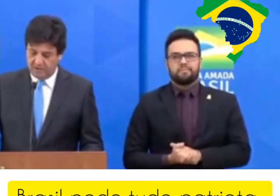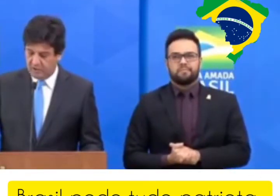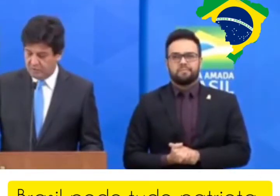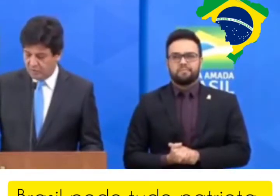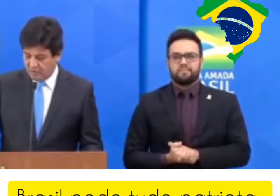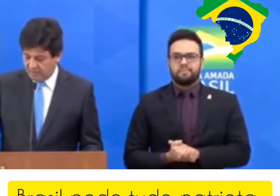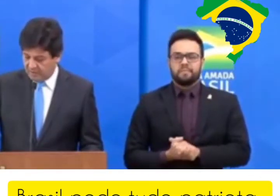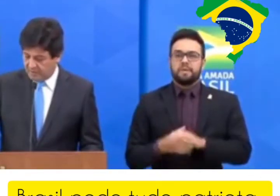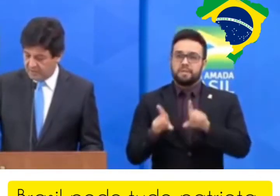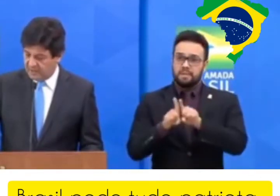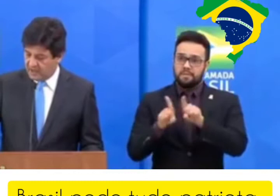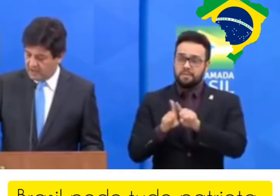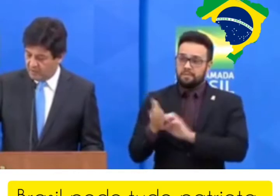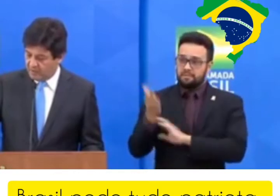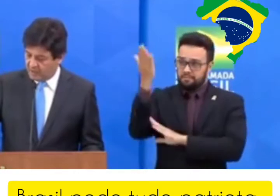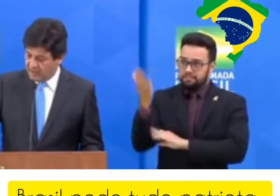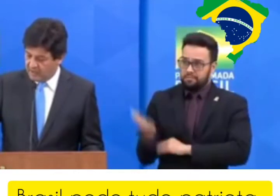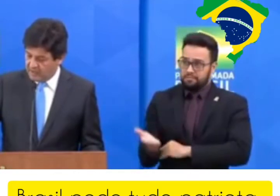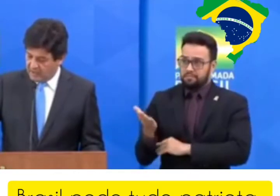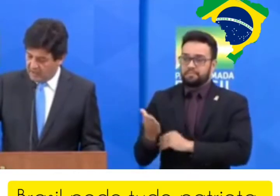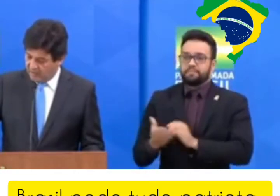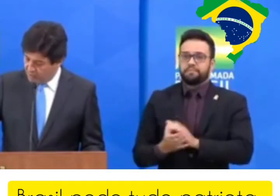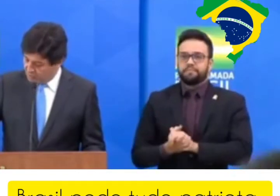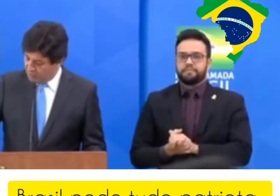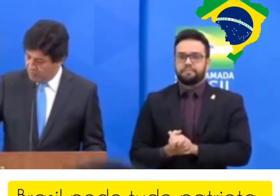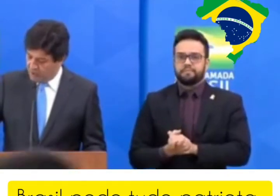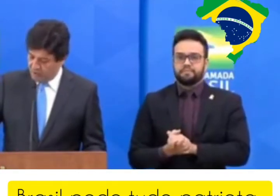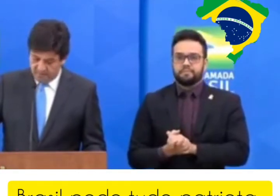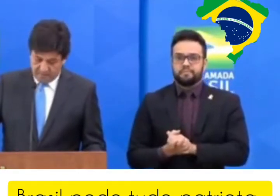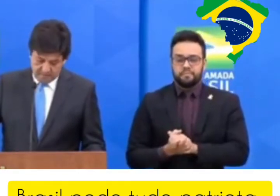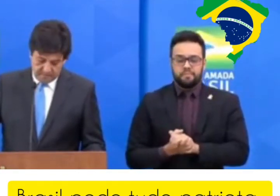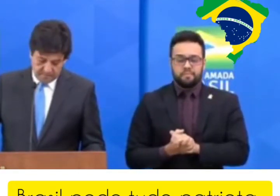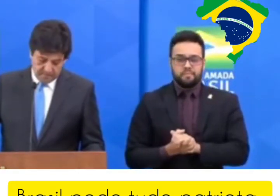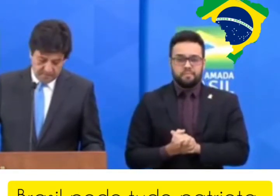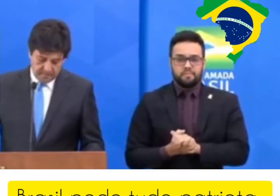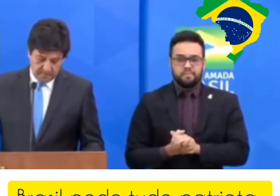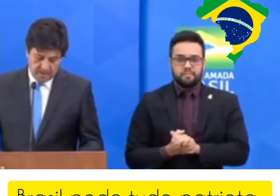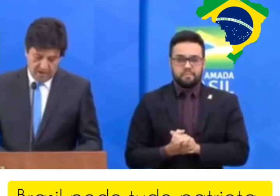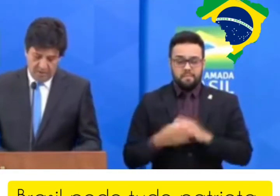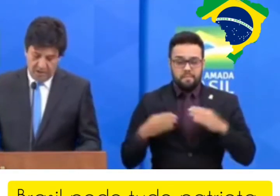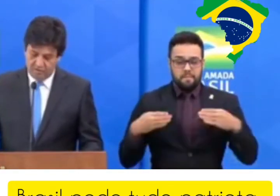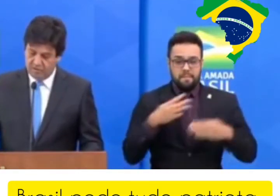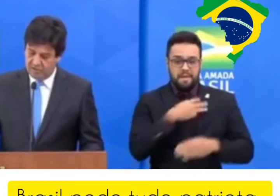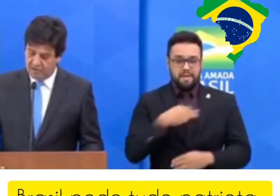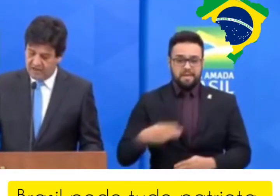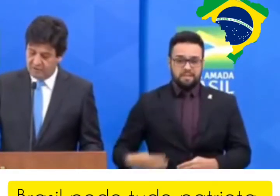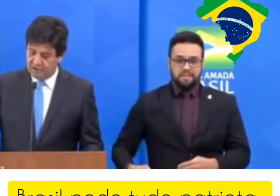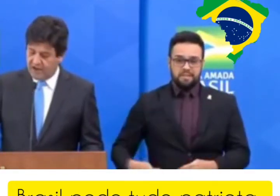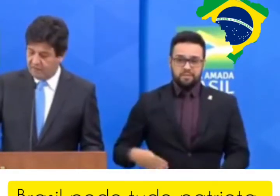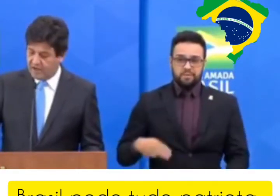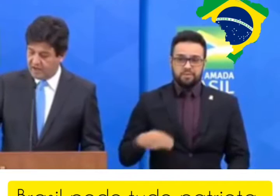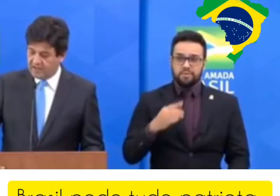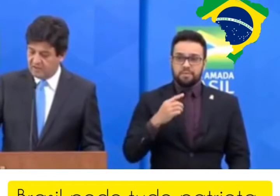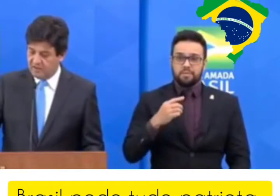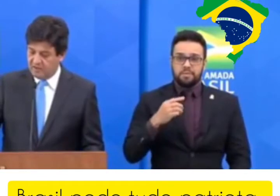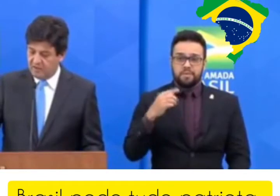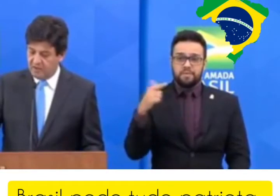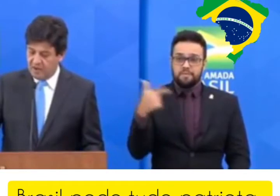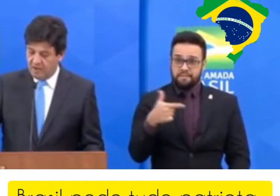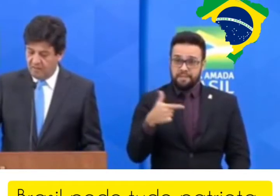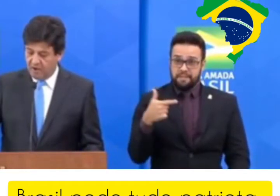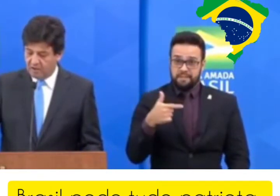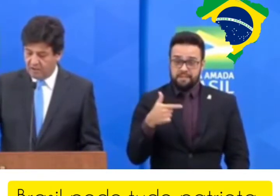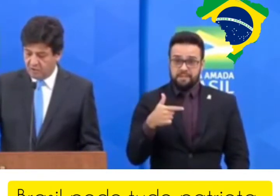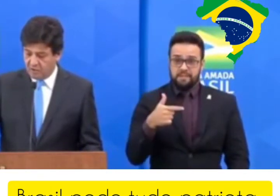Ao excelentíssimo senhor vice-presidente da República, Hamilton Mourão. Ao ministro de Estado-chefe da Casa